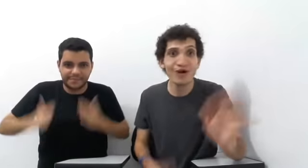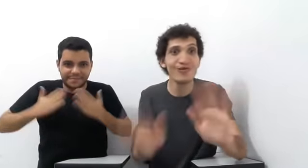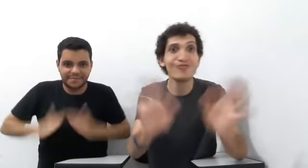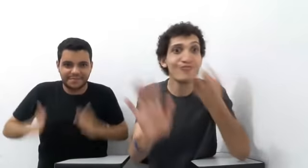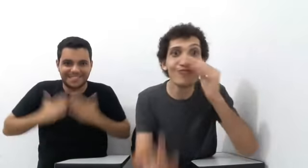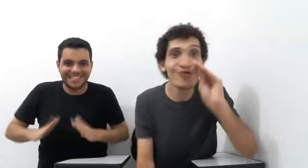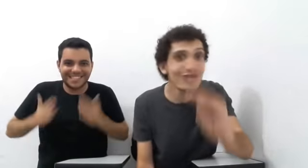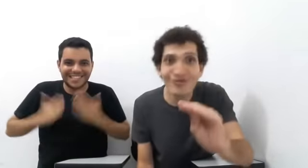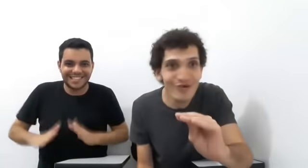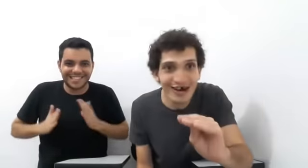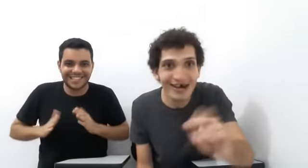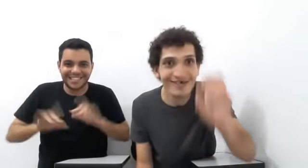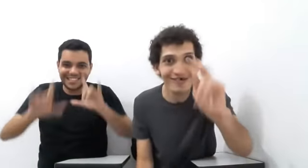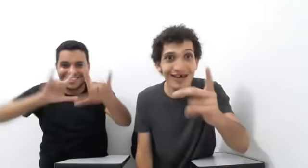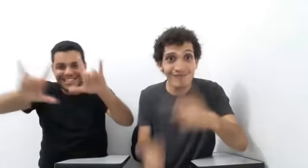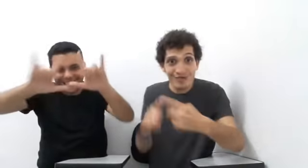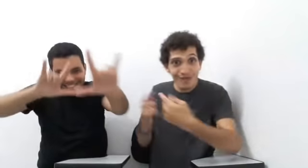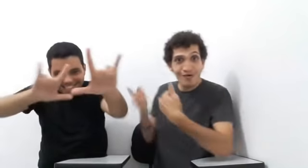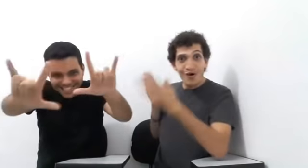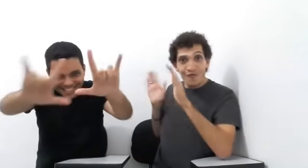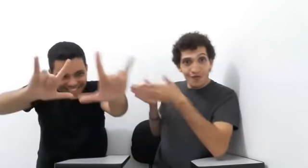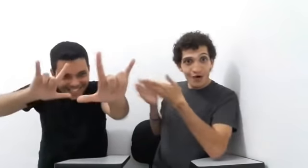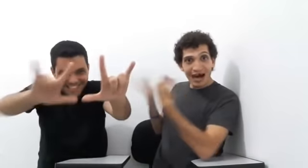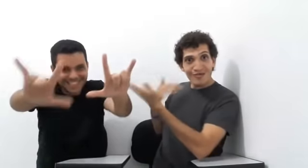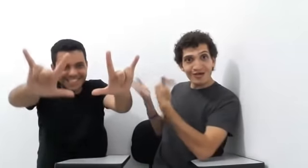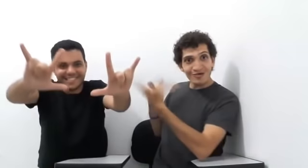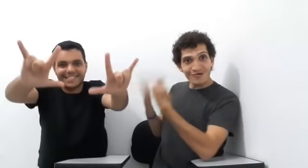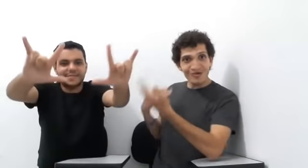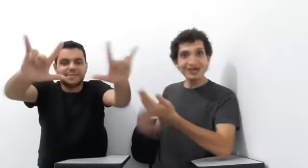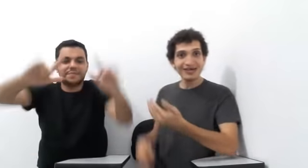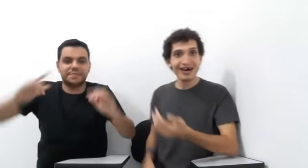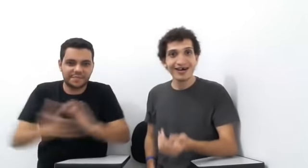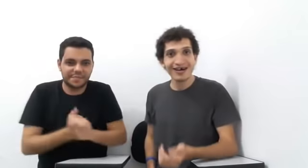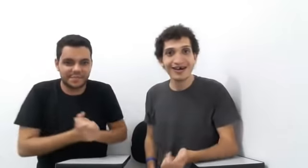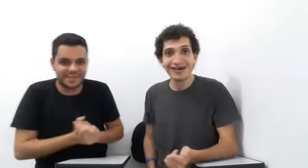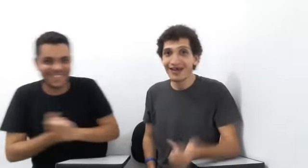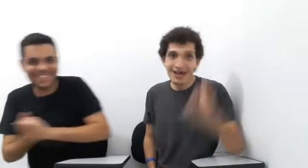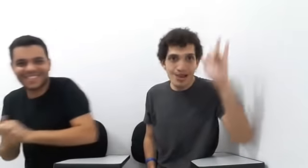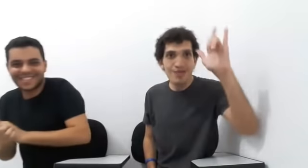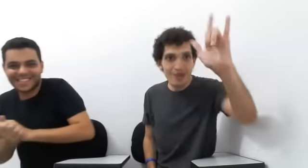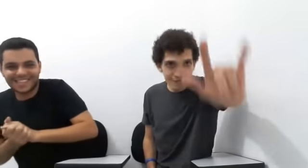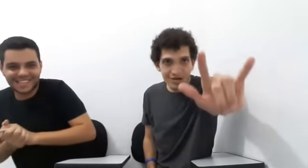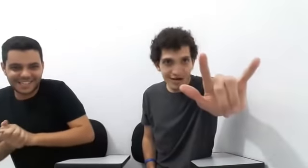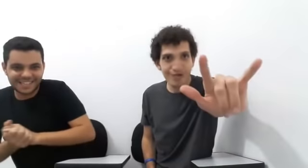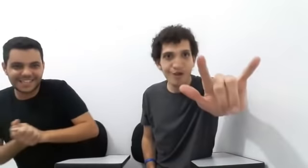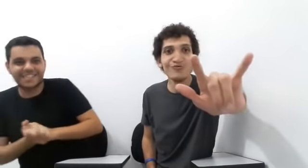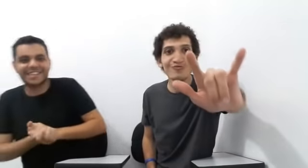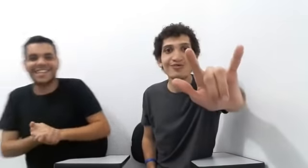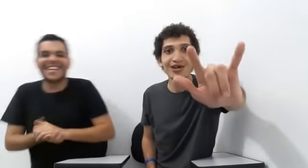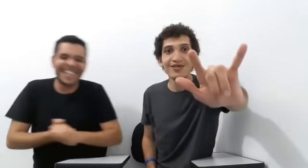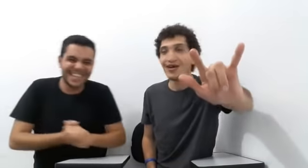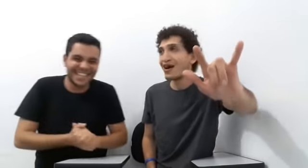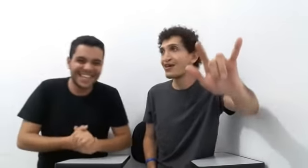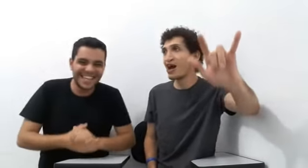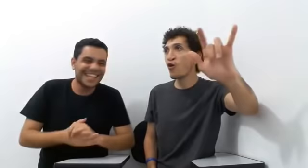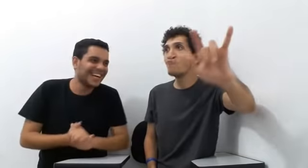não estou ignorando, porque estão focados em conversar. Literalmente, I love you, né? I love